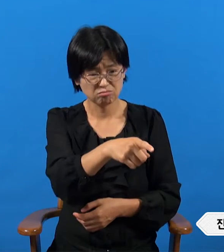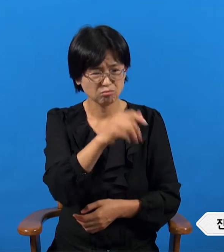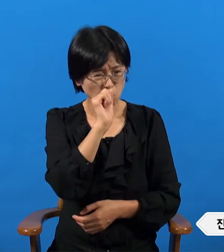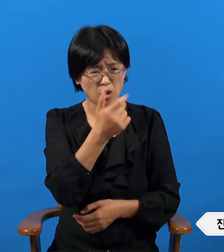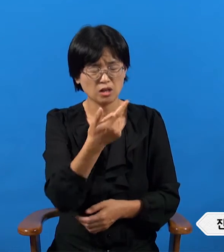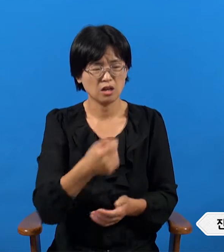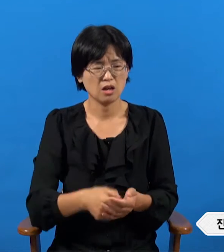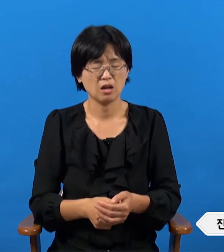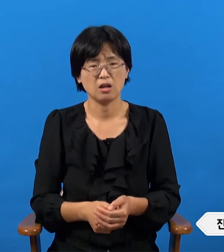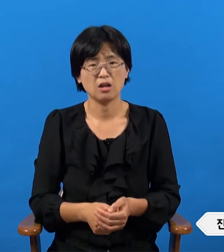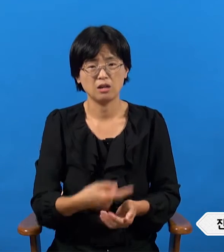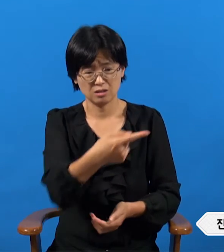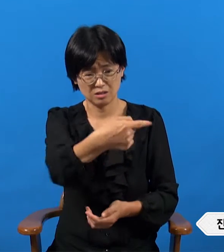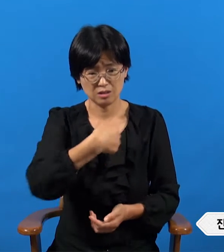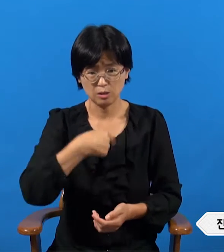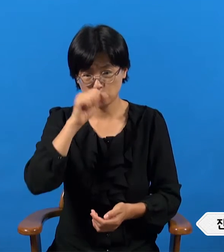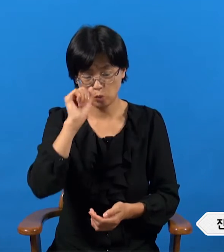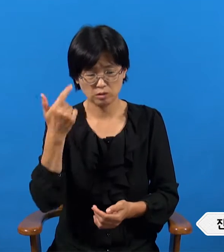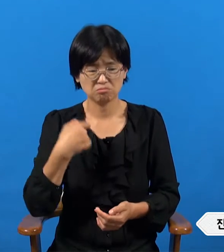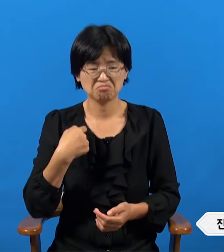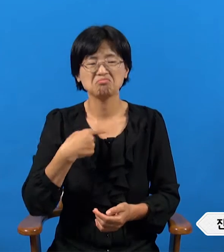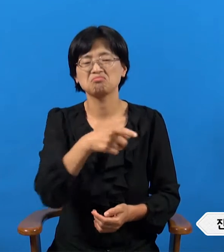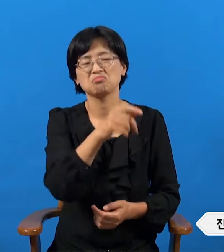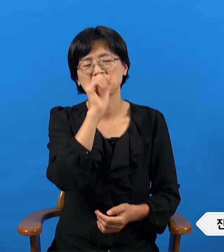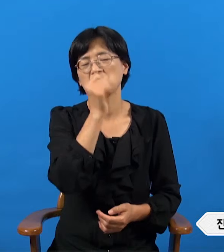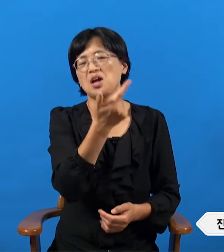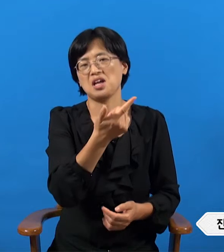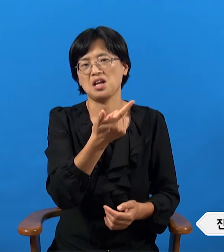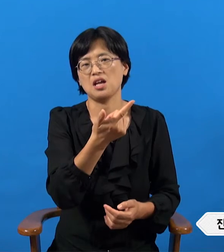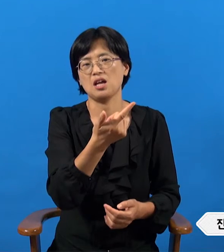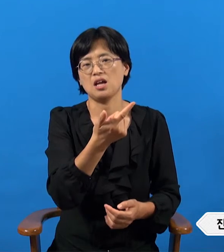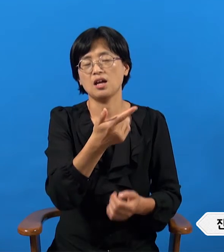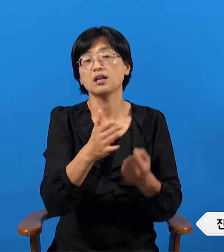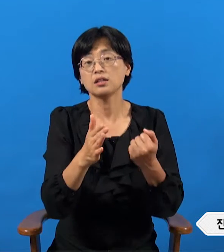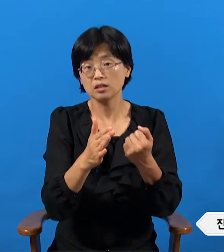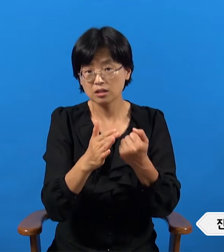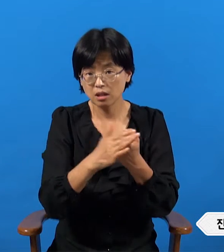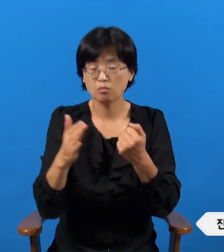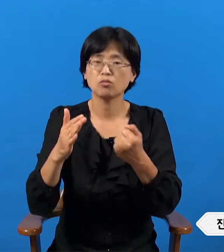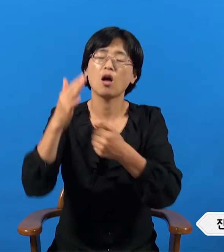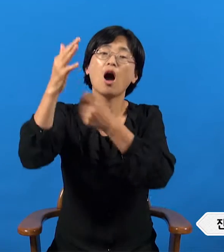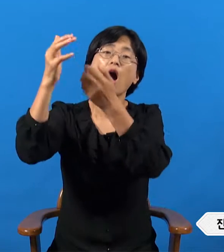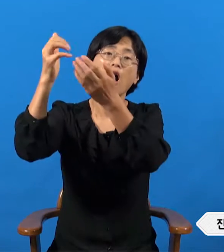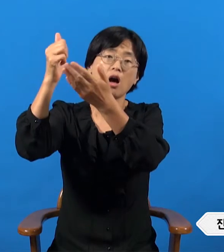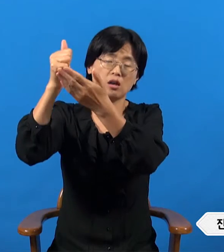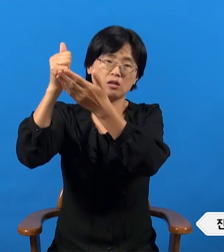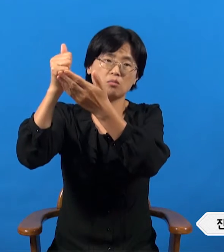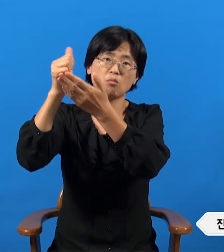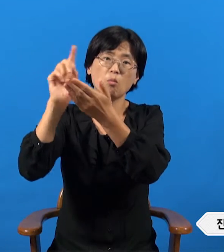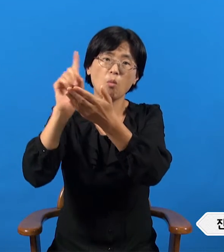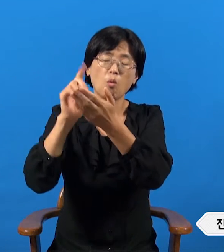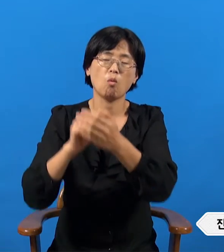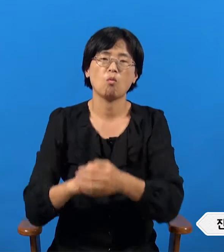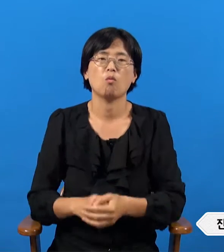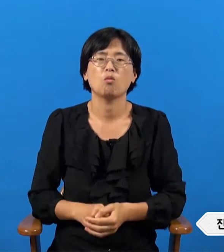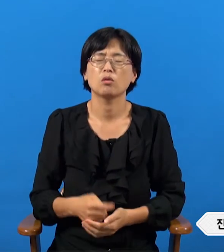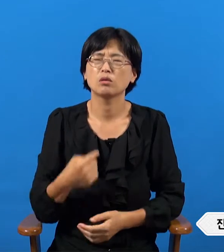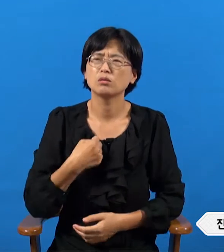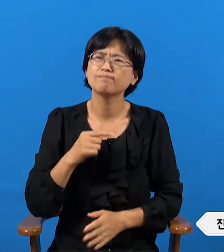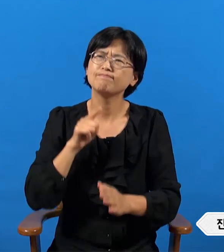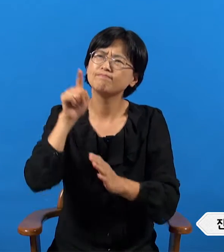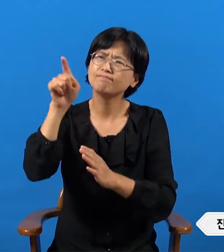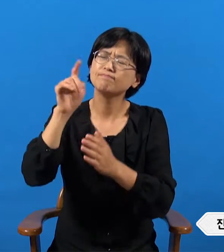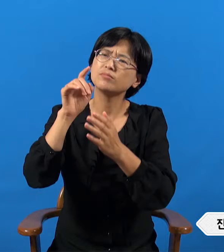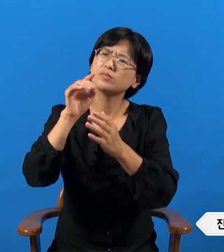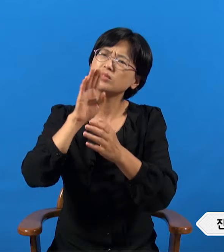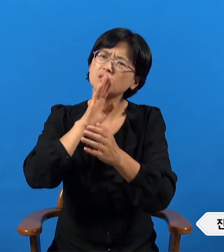좋아할 수 있을까요? 아니, 그뿐만 아니라 그렇게 좋아할 수 없는 나를 만드신 하나님이라면 내가 그 하나님